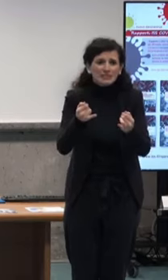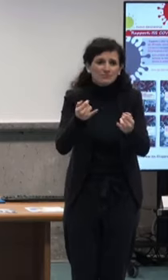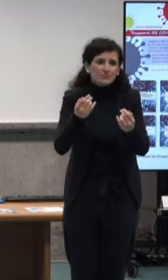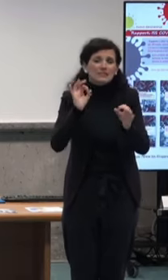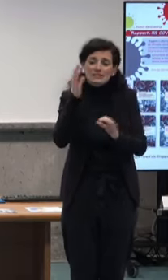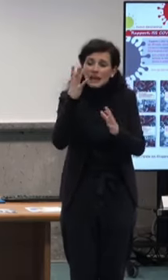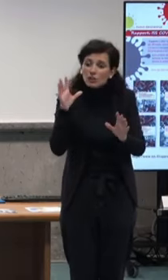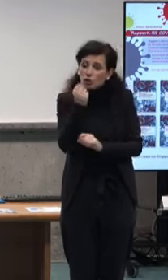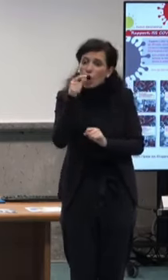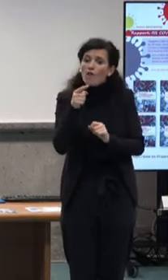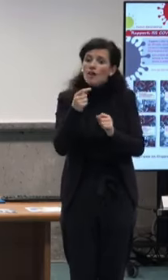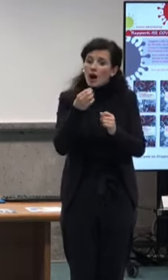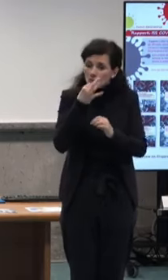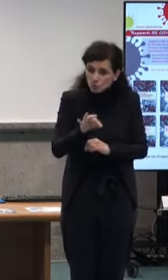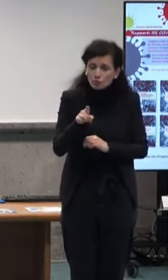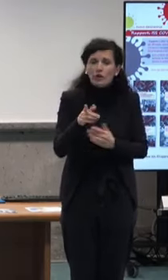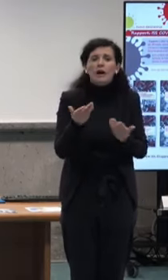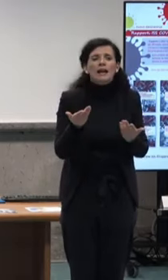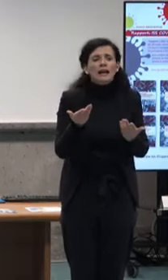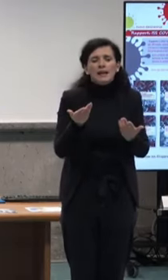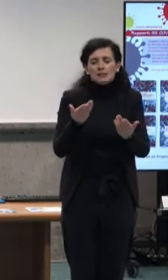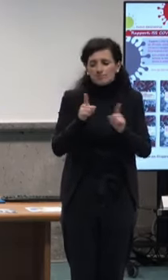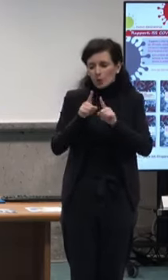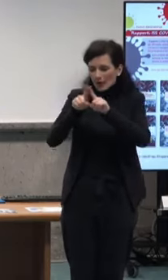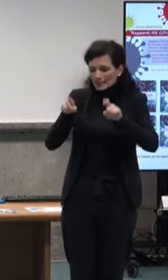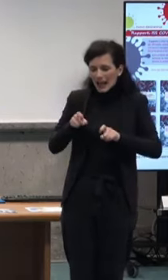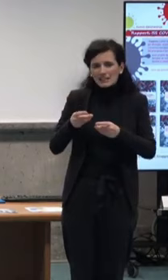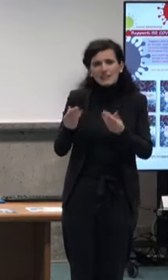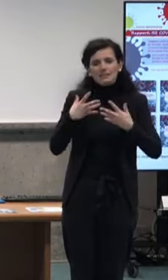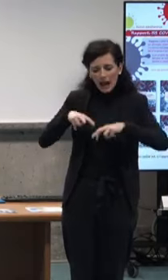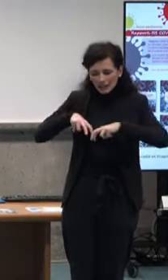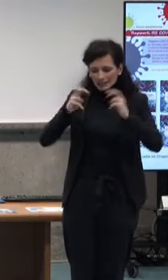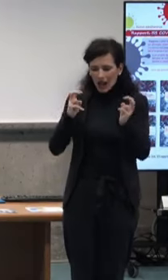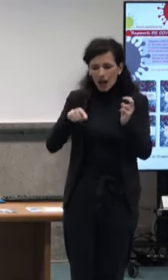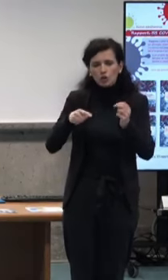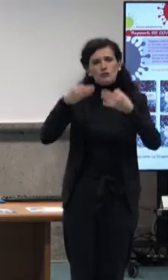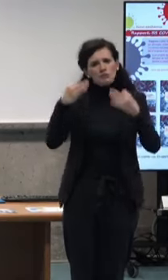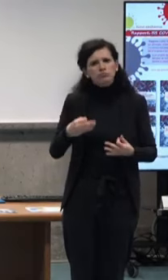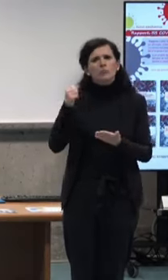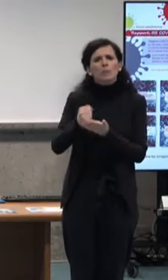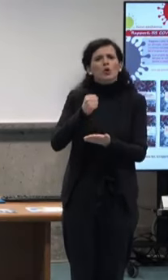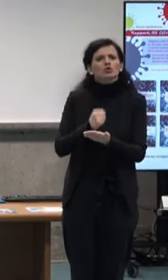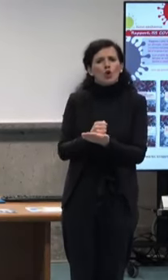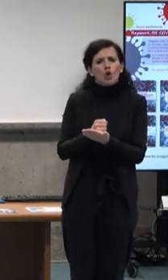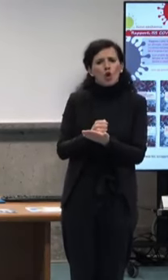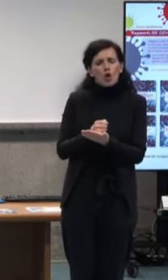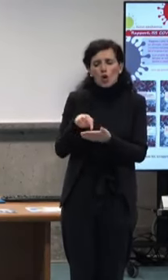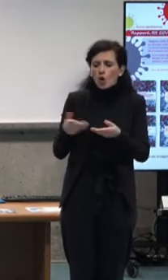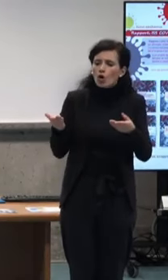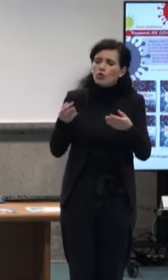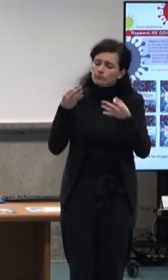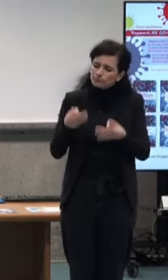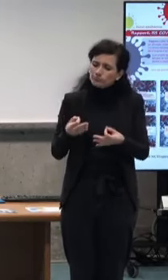riguarda una diagnosi e per quanto riguarda procedure protocollate di reinserimento al lavoro